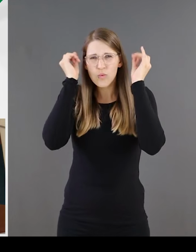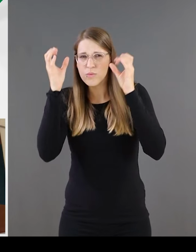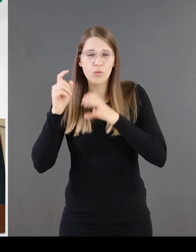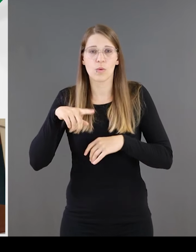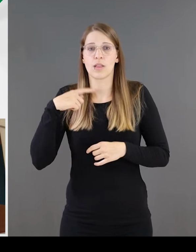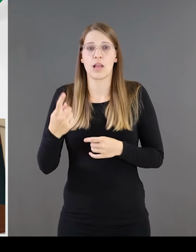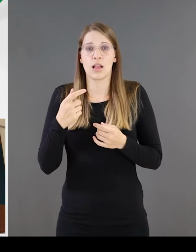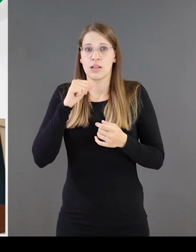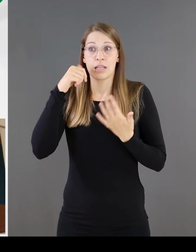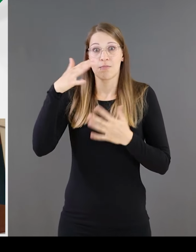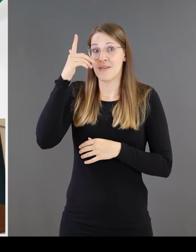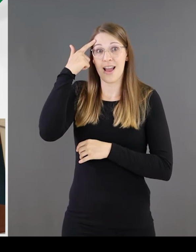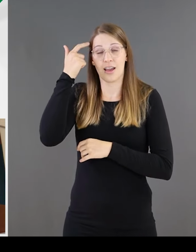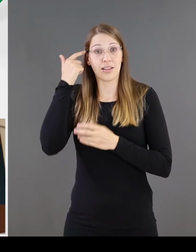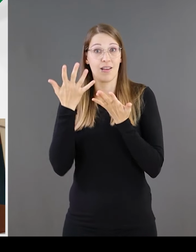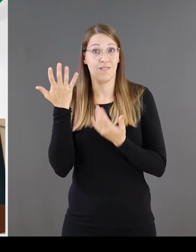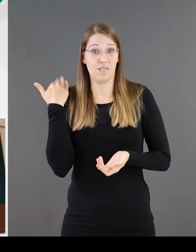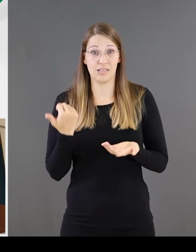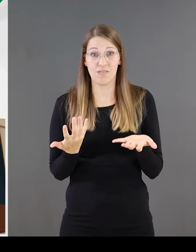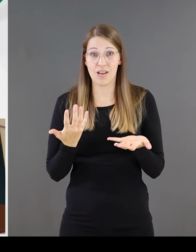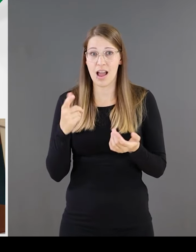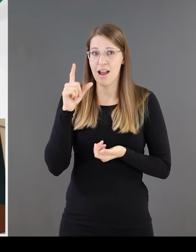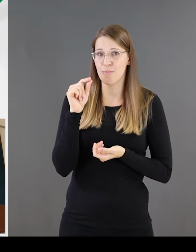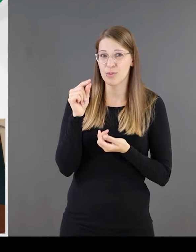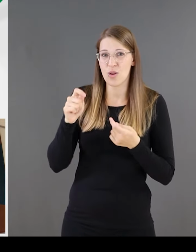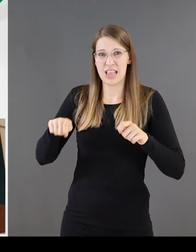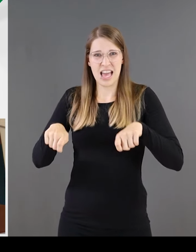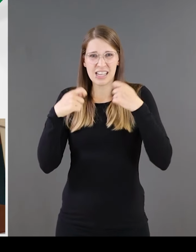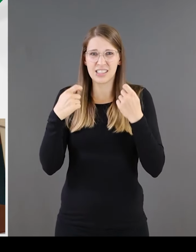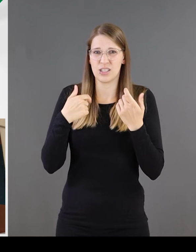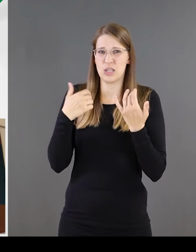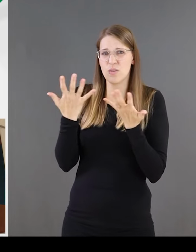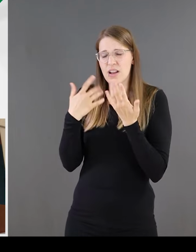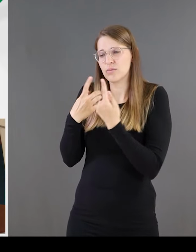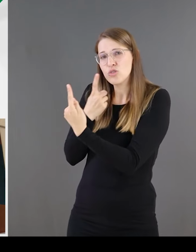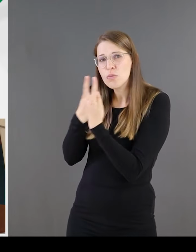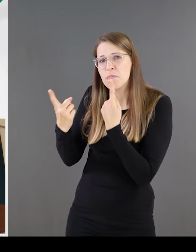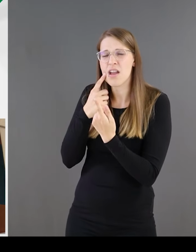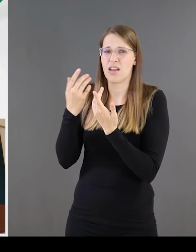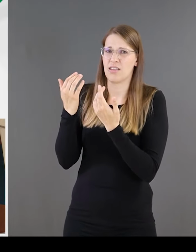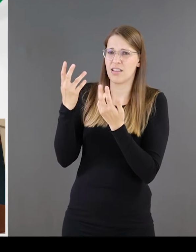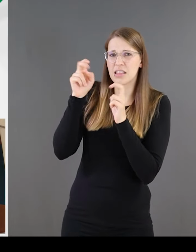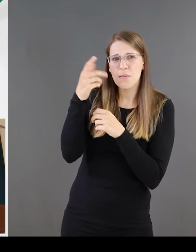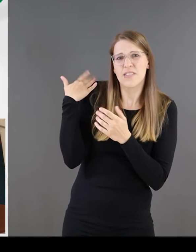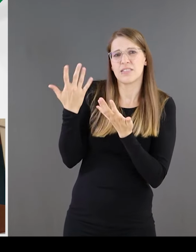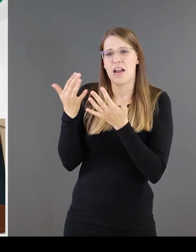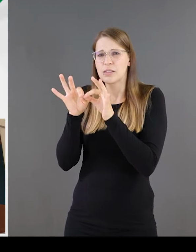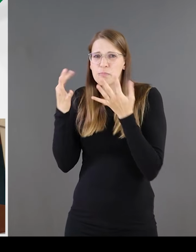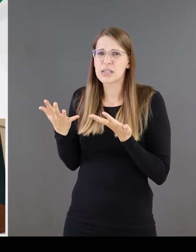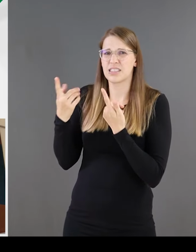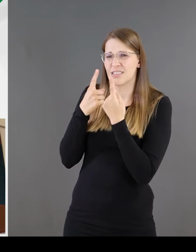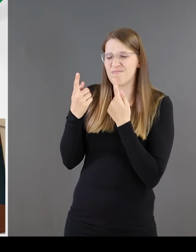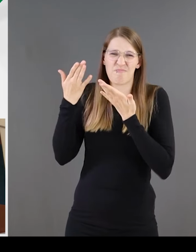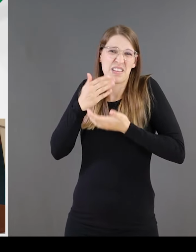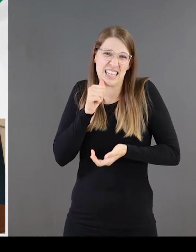erinnern. Das heißt, Erziehungsmaßnahmen wie über das zu sprechen, was davor passiert ist, bringen sehr wenig. Auch